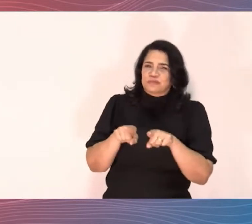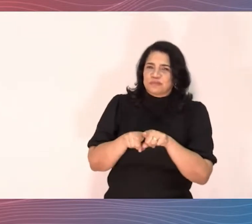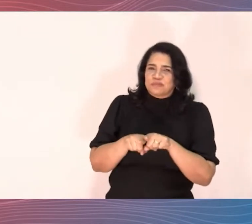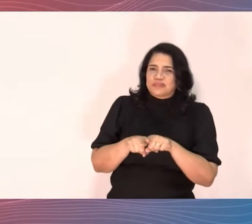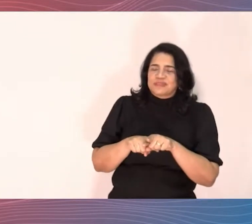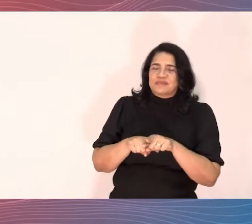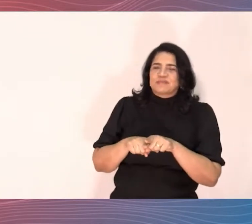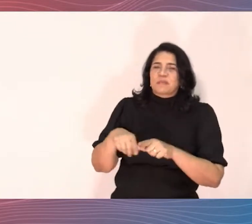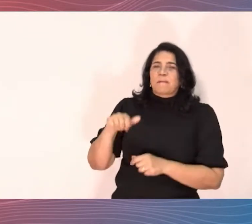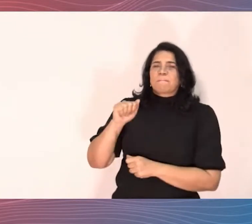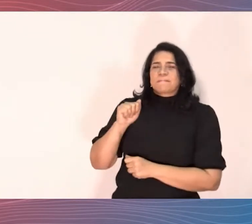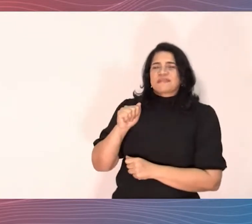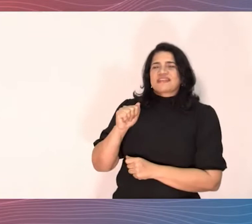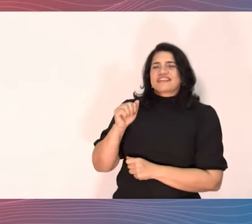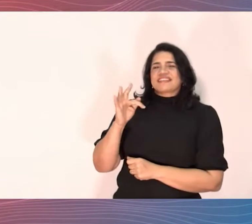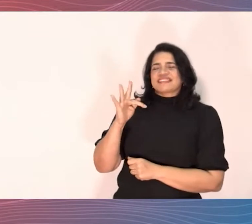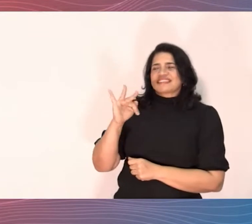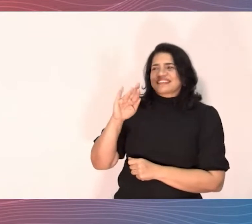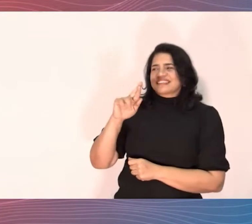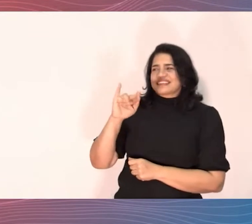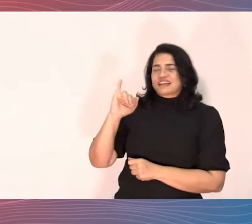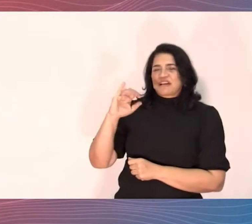Moçambique, Madagascar.